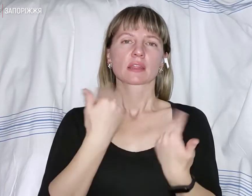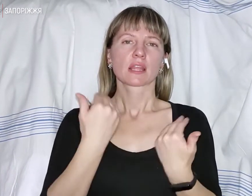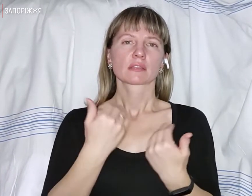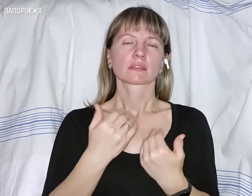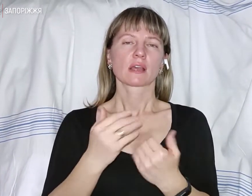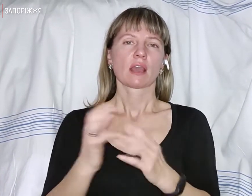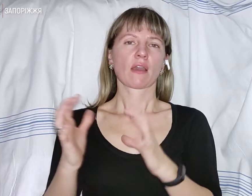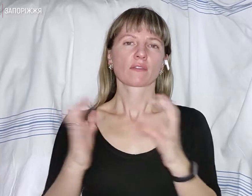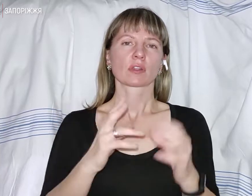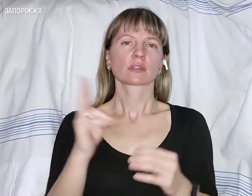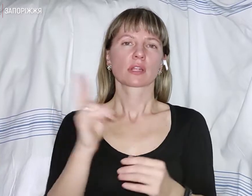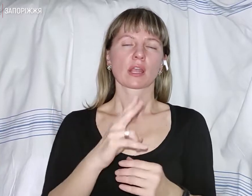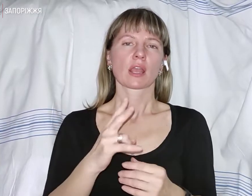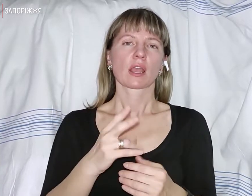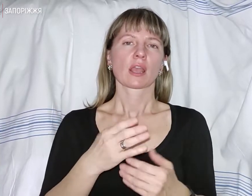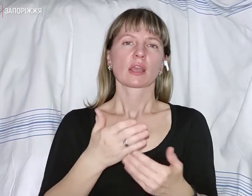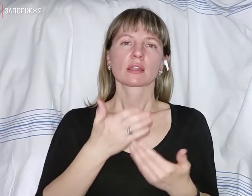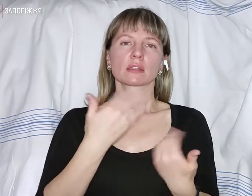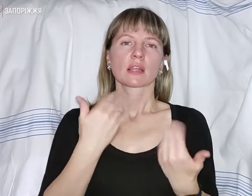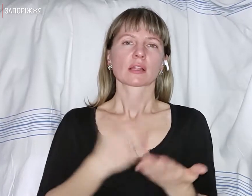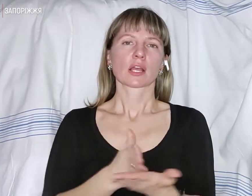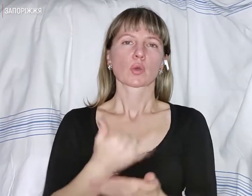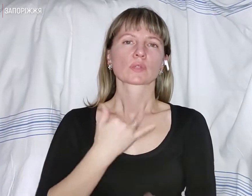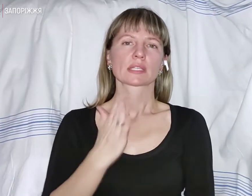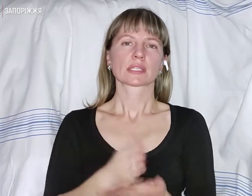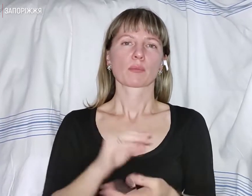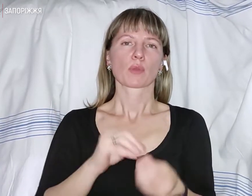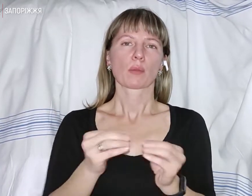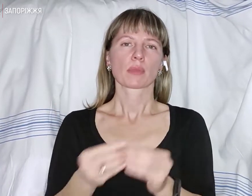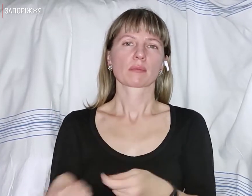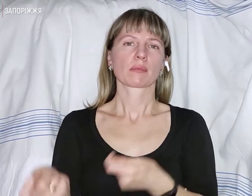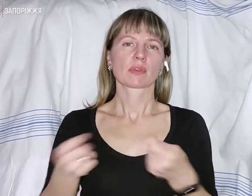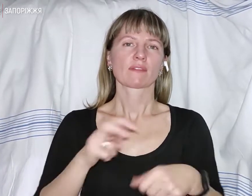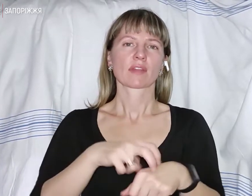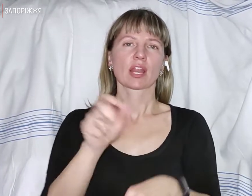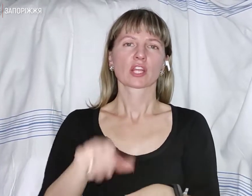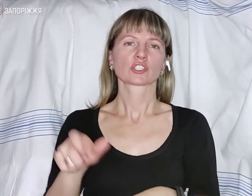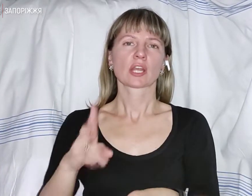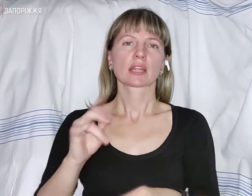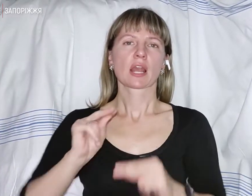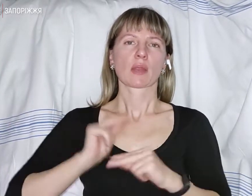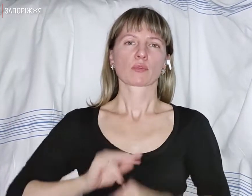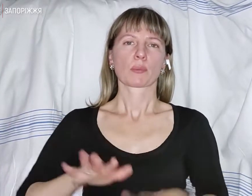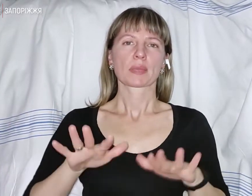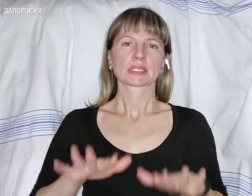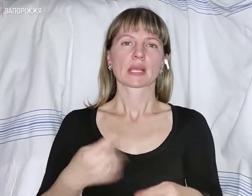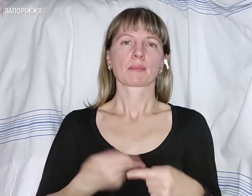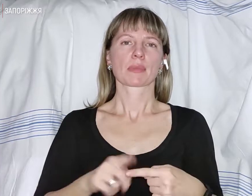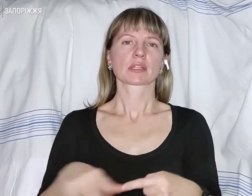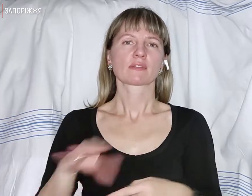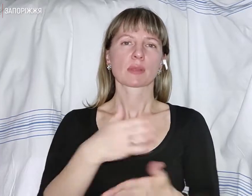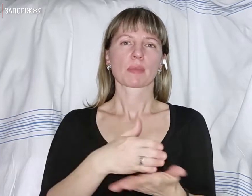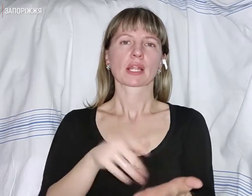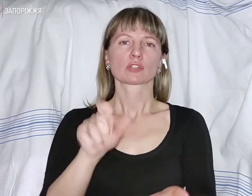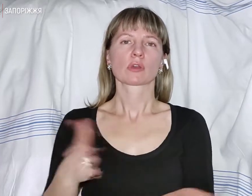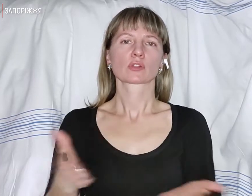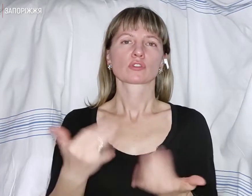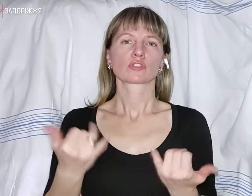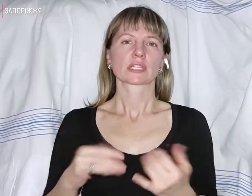Я же не включила интернет, потому что у меня уже 7 чем-то. Что-то сильно быстро садится батарея, потому что я интернет включила. Я не лажу, я сижу с ребенком